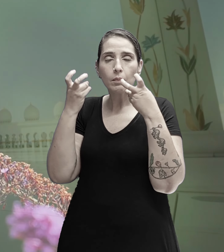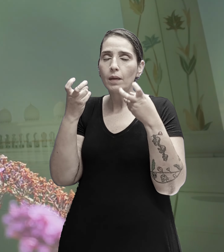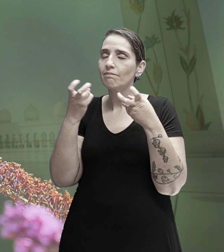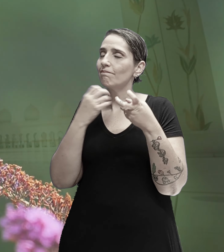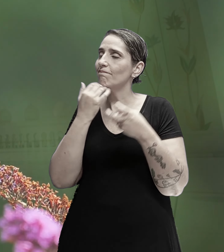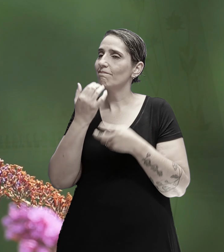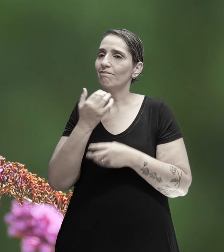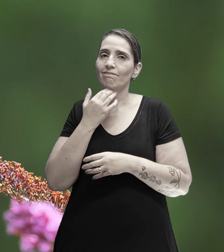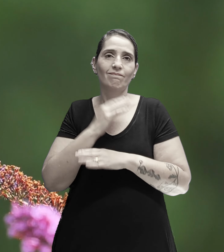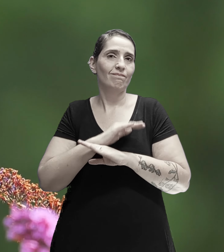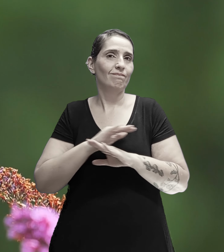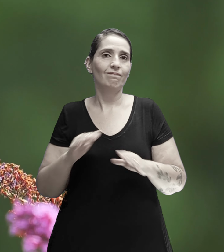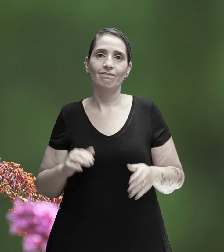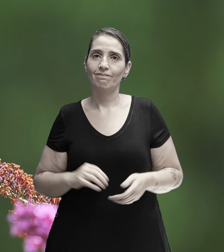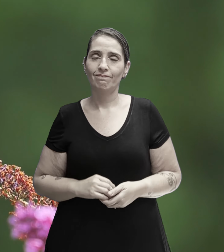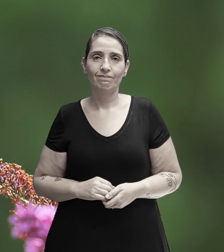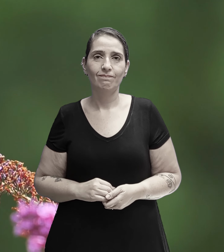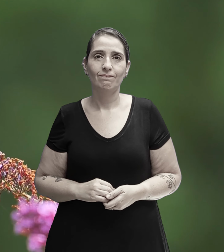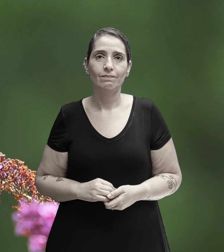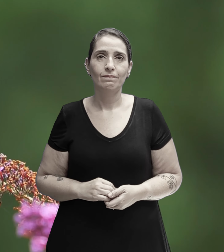piscar.